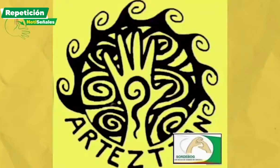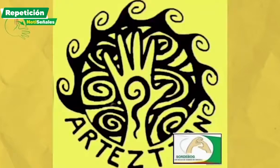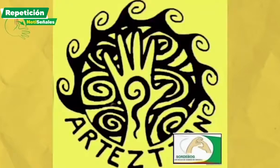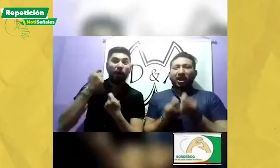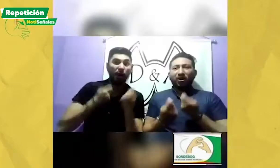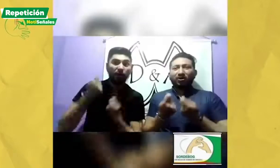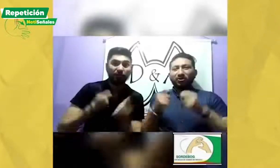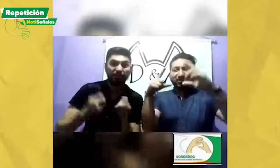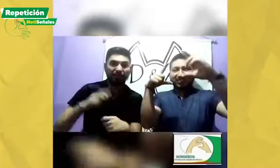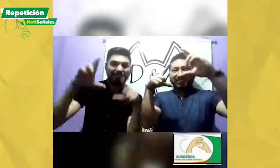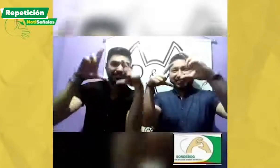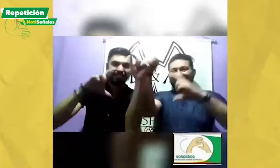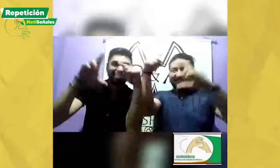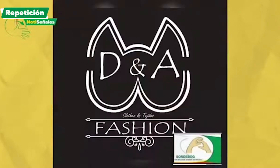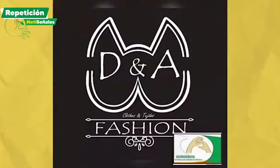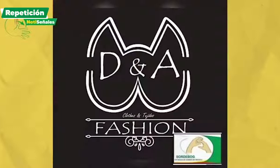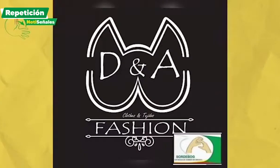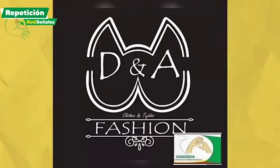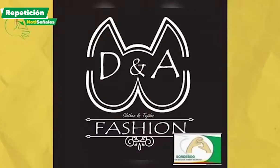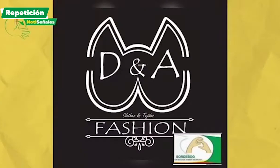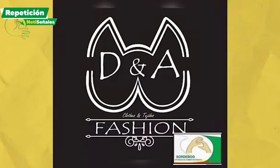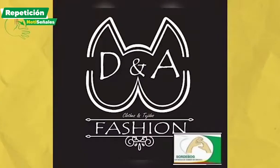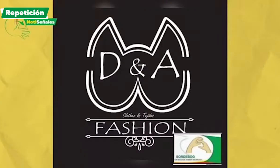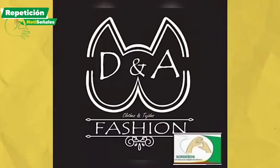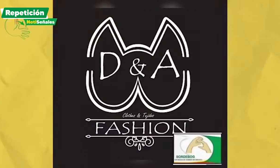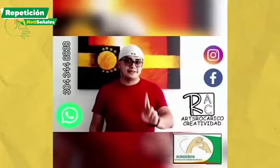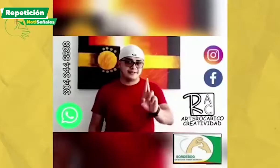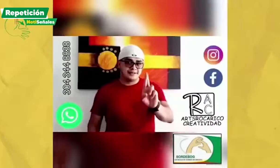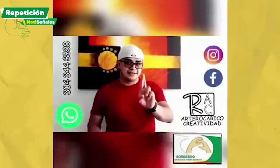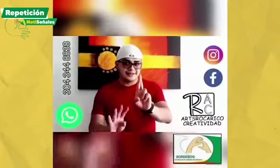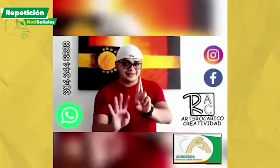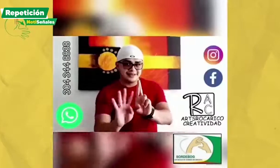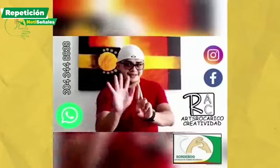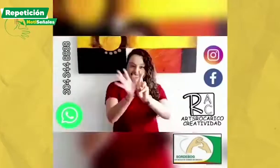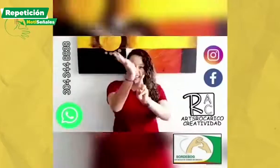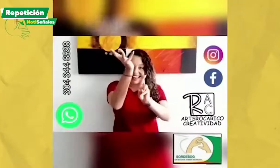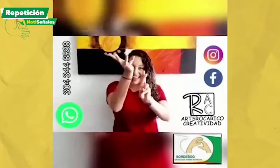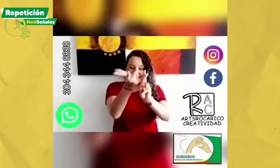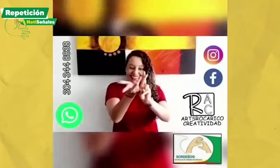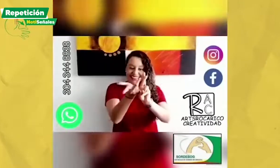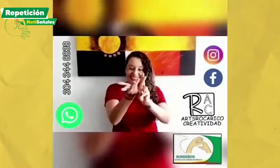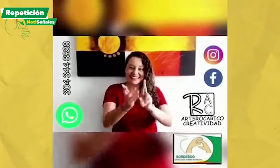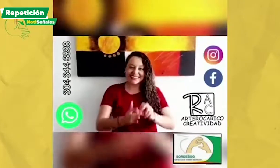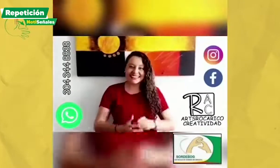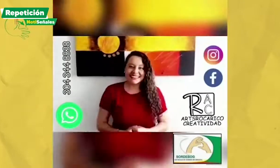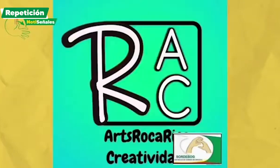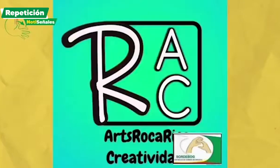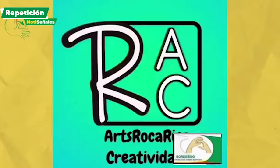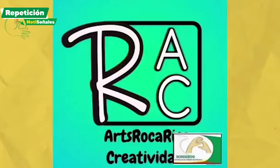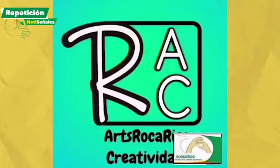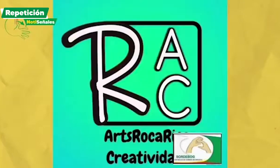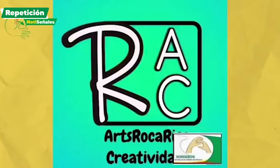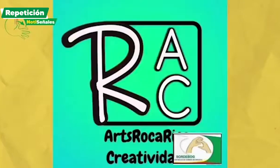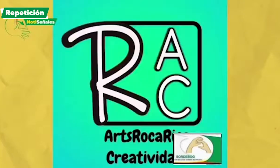Artestian De IA Fashion Art Roca Rico Creatividad